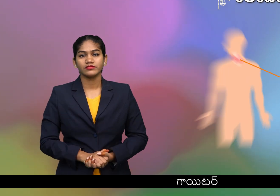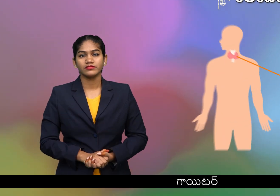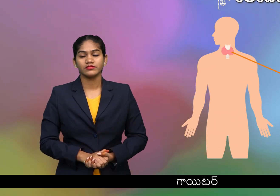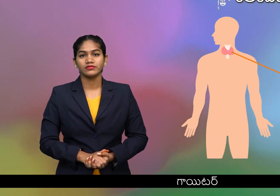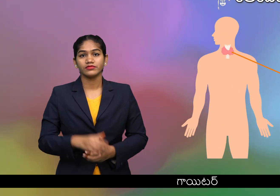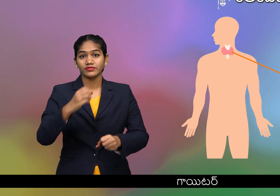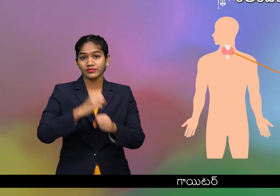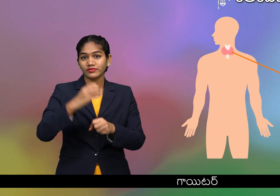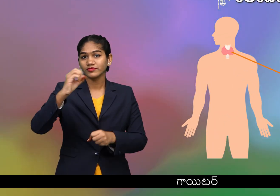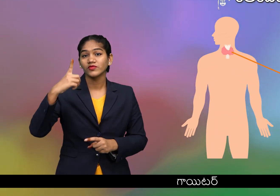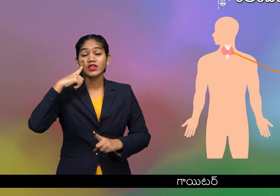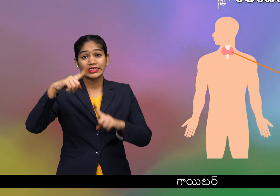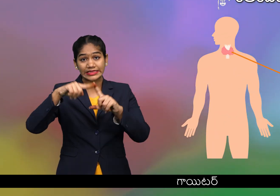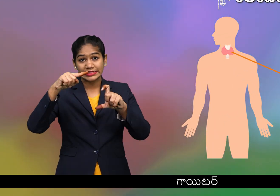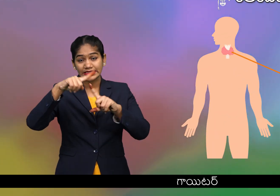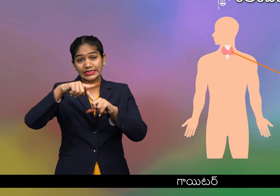గాయిటర్,